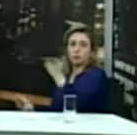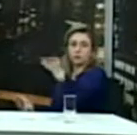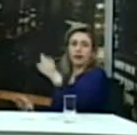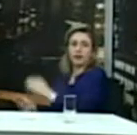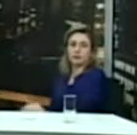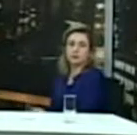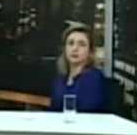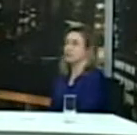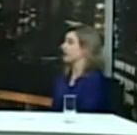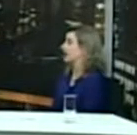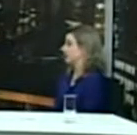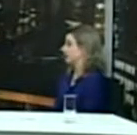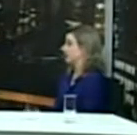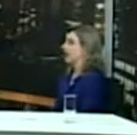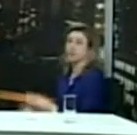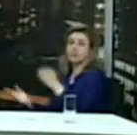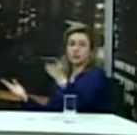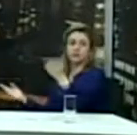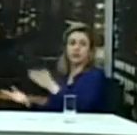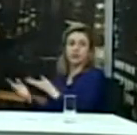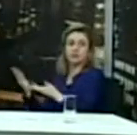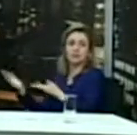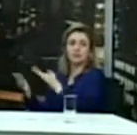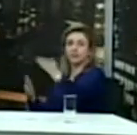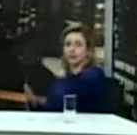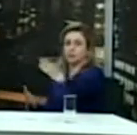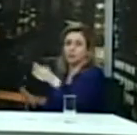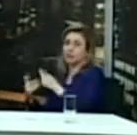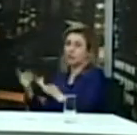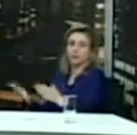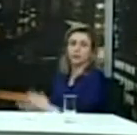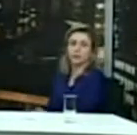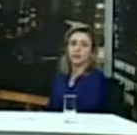o Carlos ajudar. Ó. Essa é a diferença entre ter um intérprete e não.